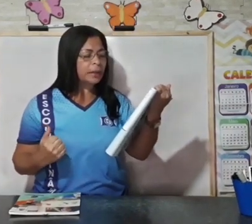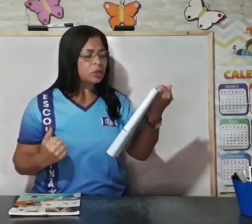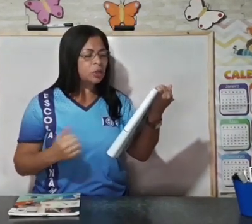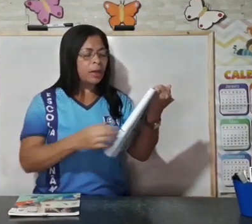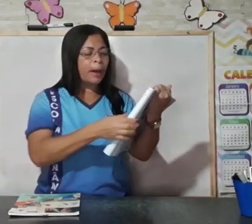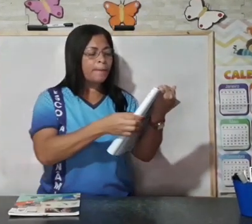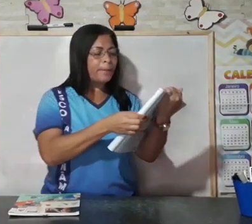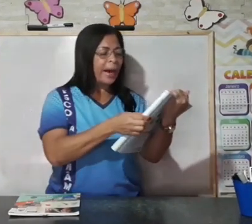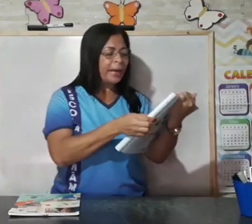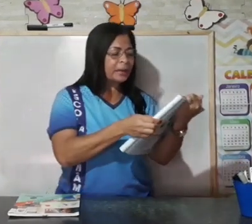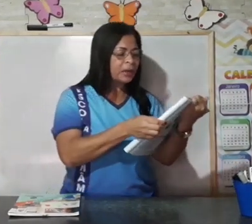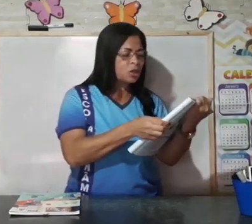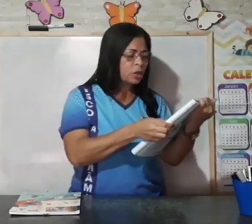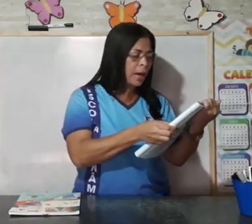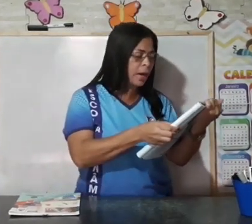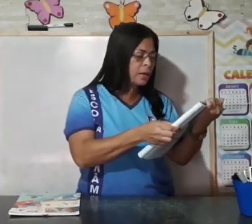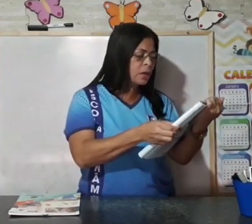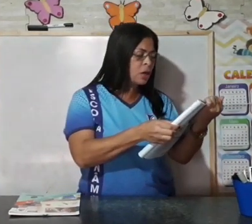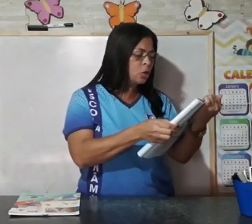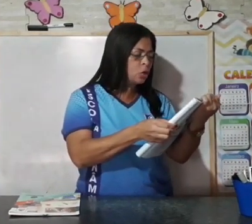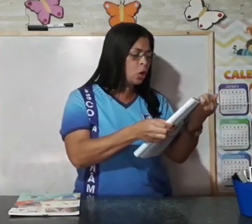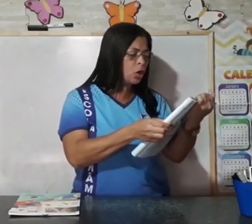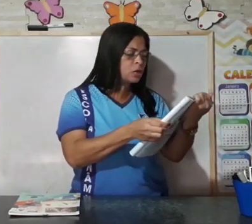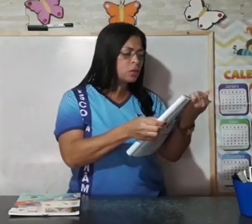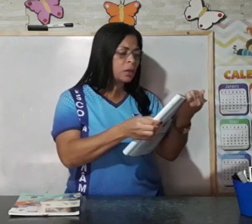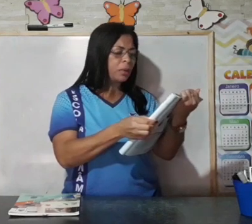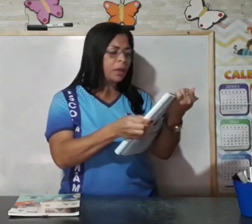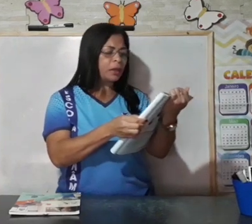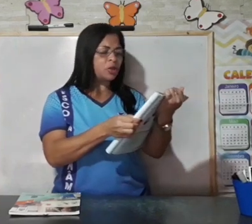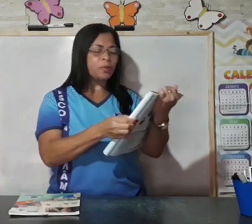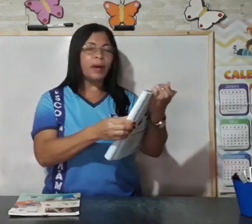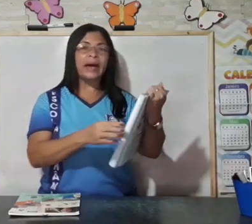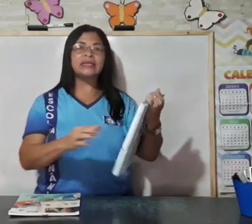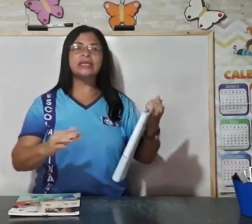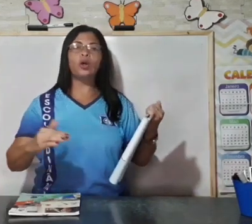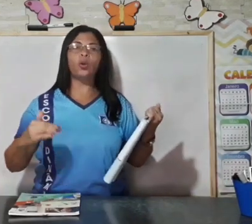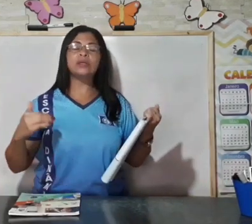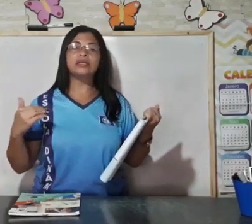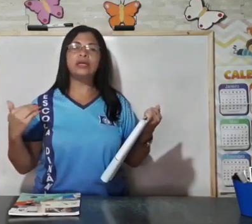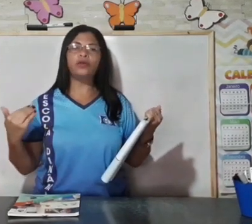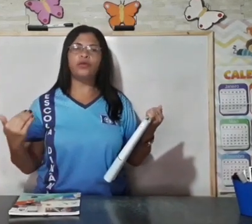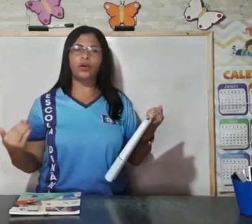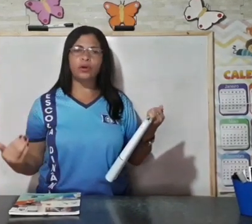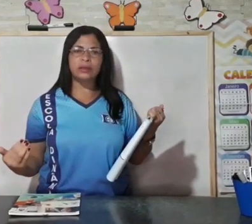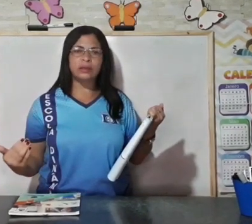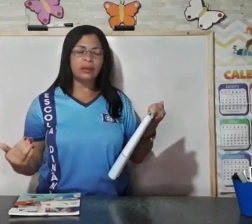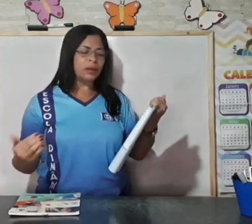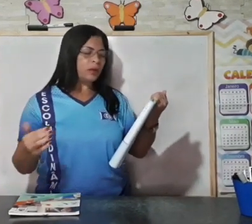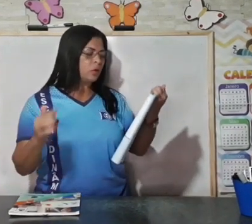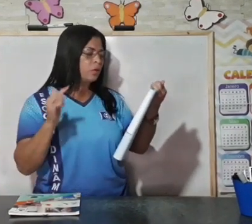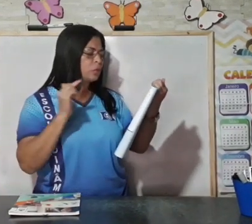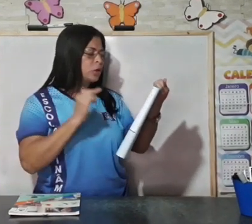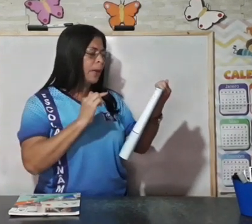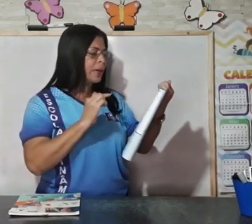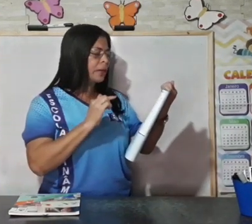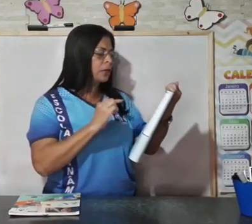tomadas para deixar nossos ambientes mais inclusivos? Então, vamos lá para a